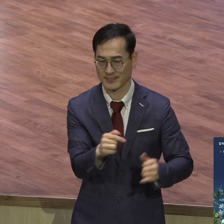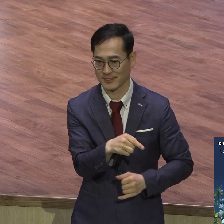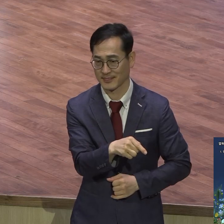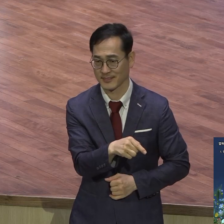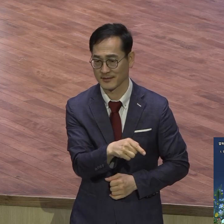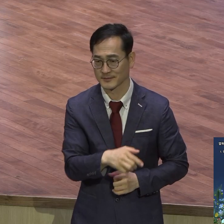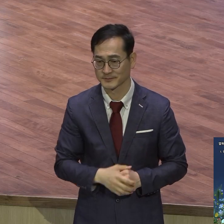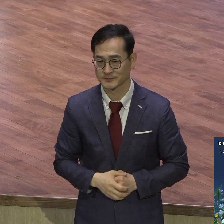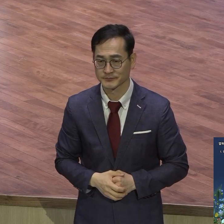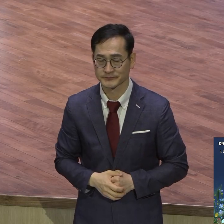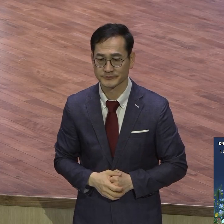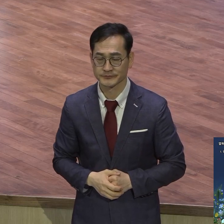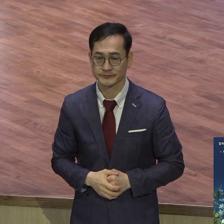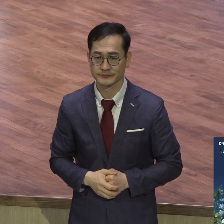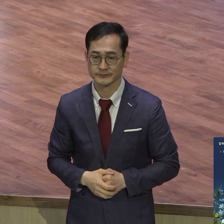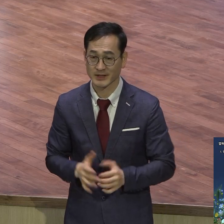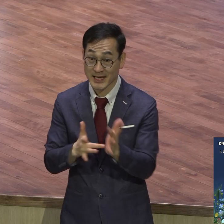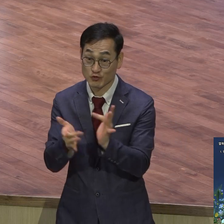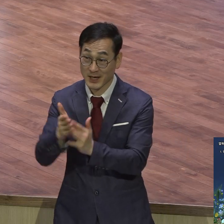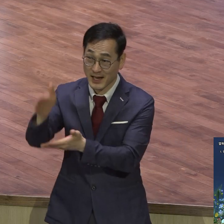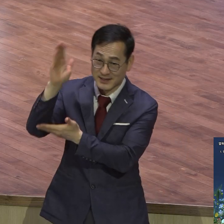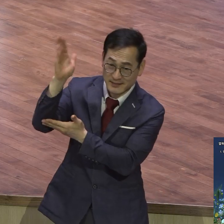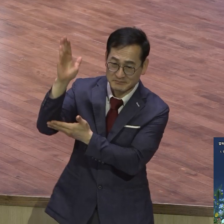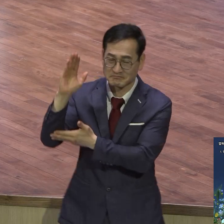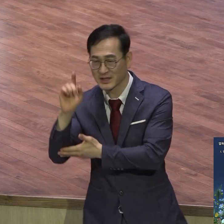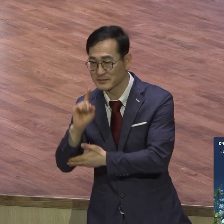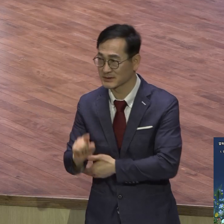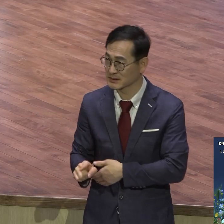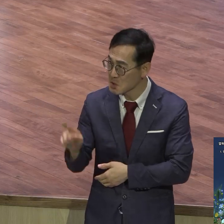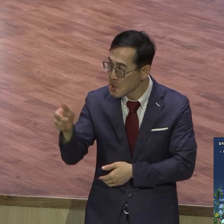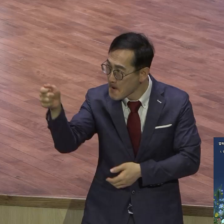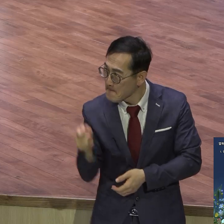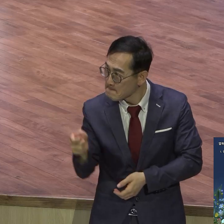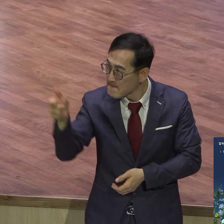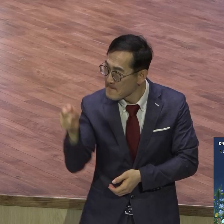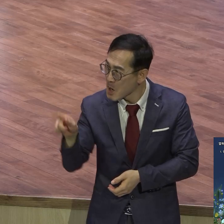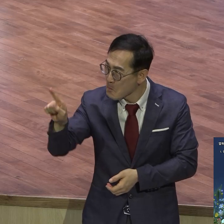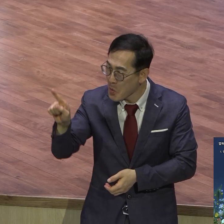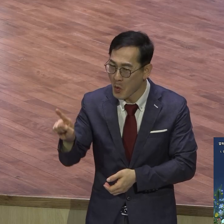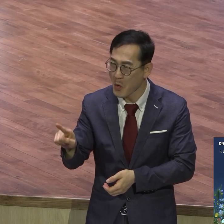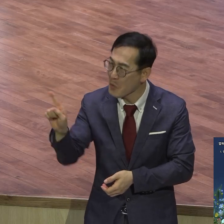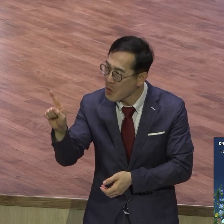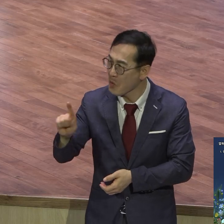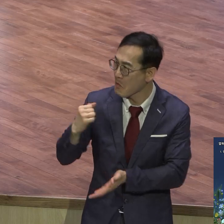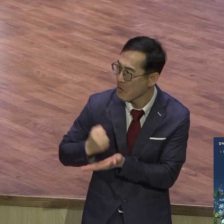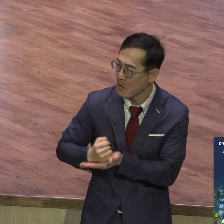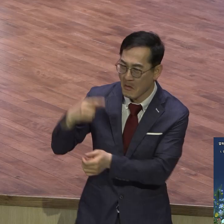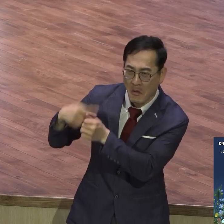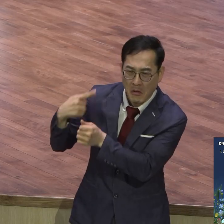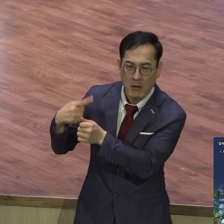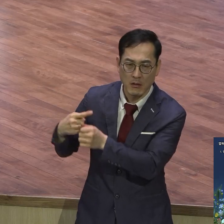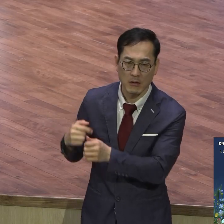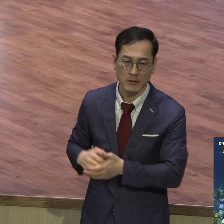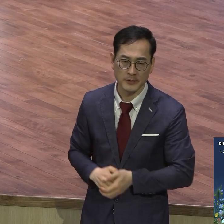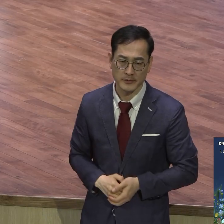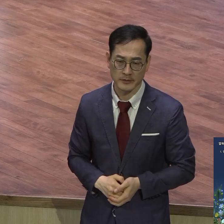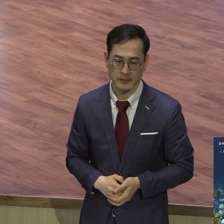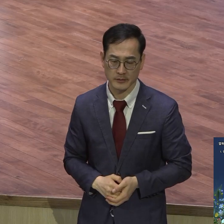예수님께서 하신 말씀을 사사 끈끈 시비를 걸었습니다. 예수님이 하신 말씀